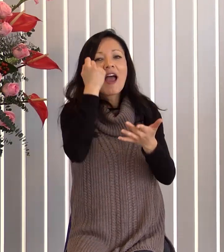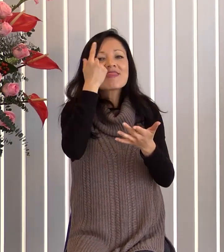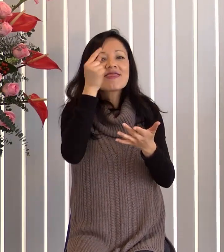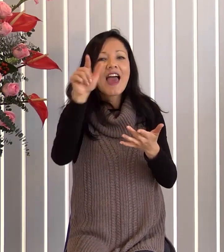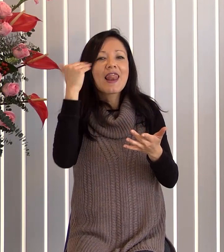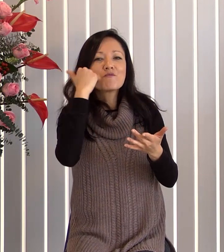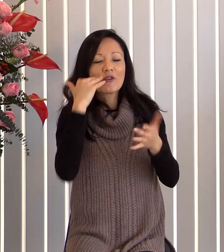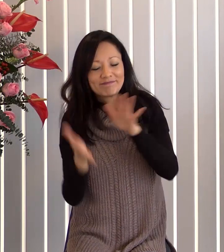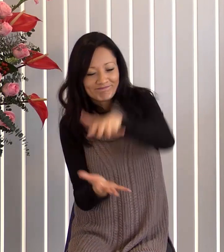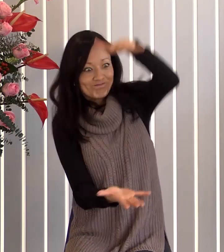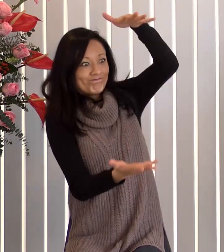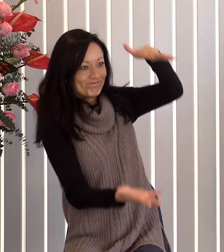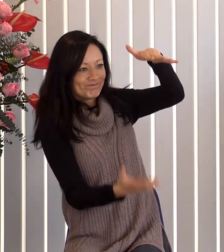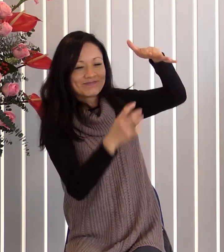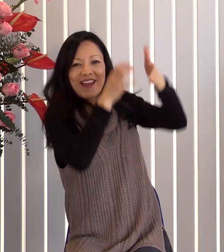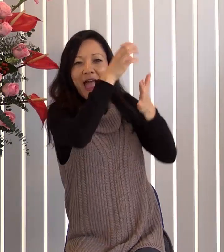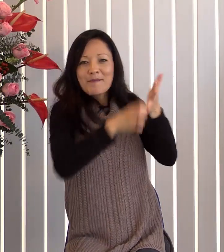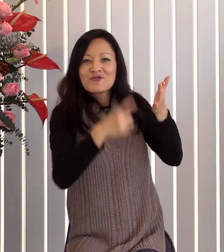Capítulo 1.